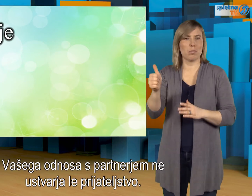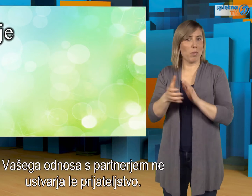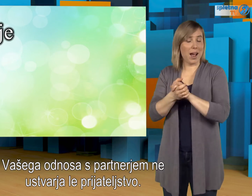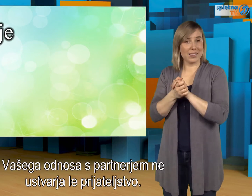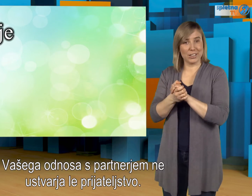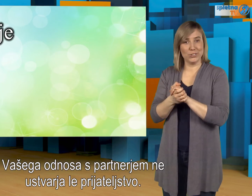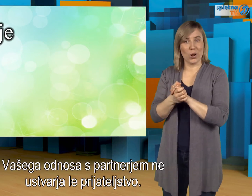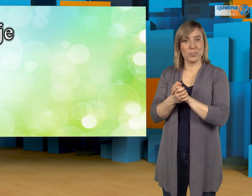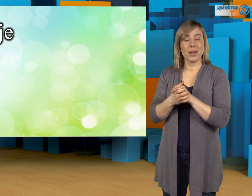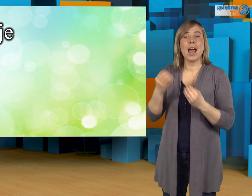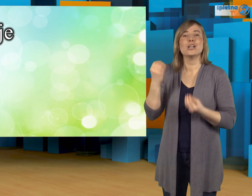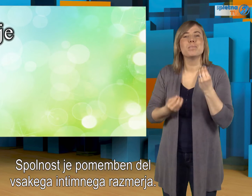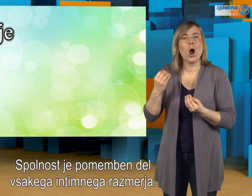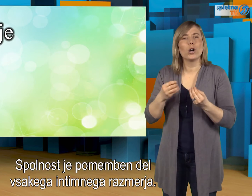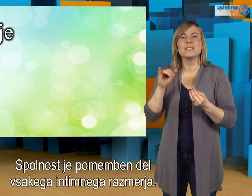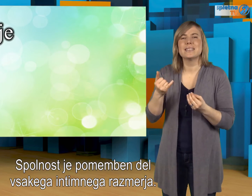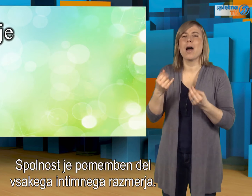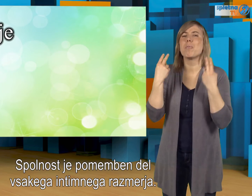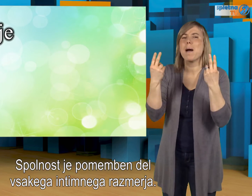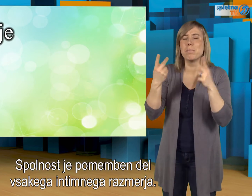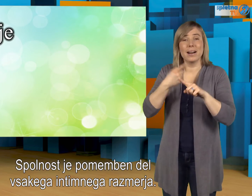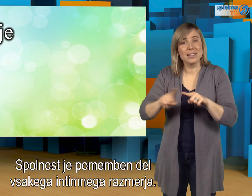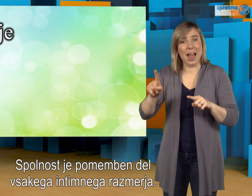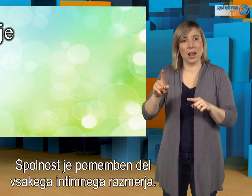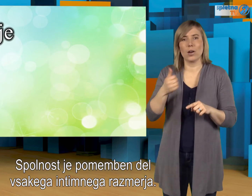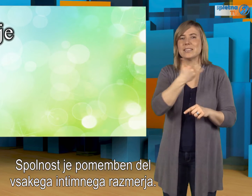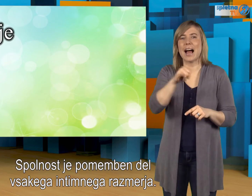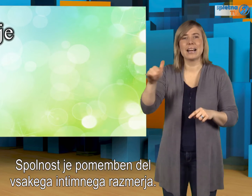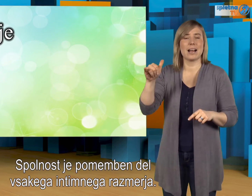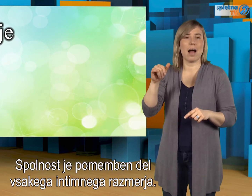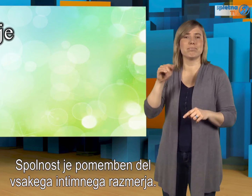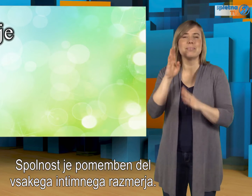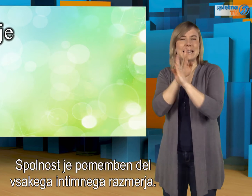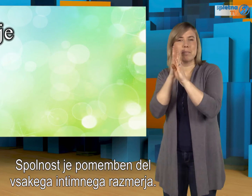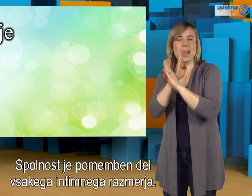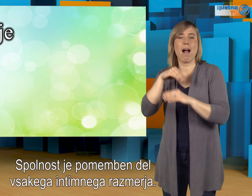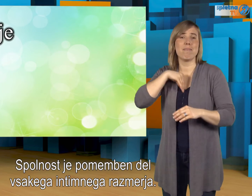prijateljstvo. Spolnost je pomemben del vsakega intimnega razmerja.